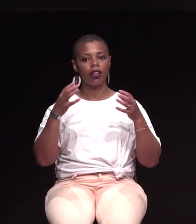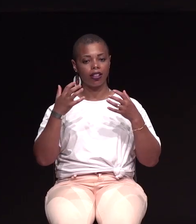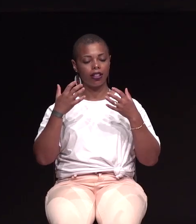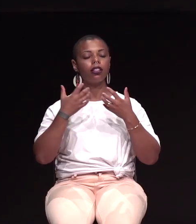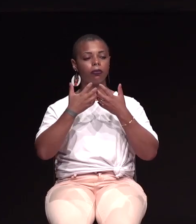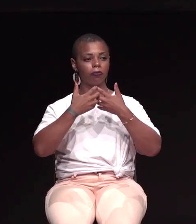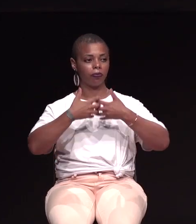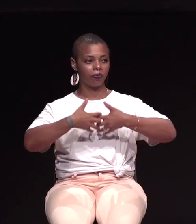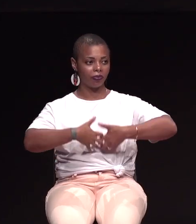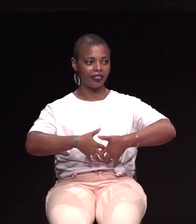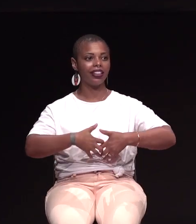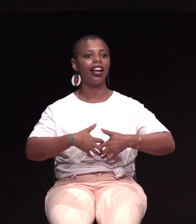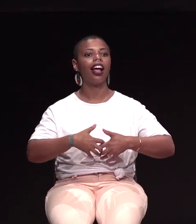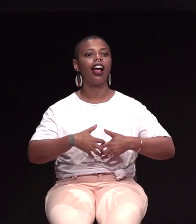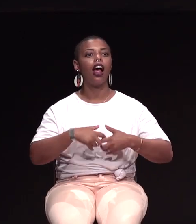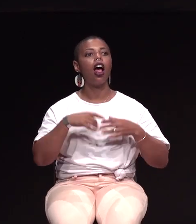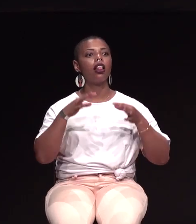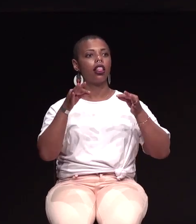Obrigada.